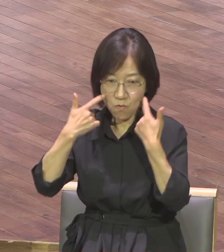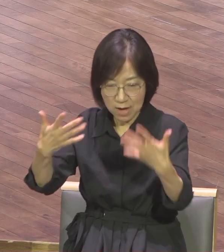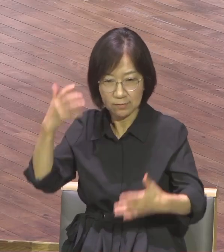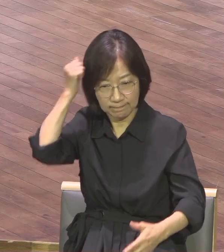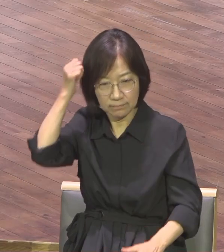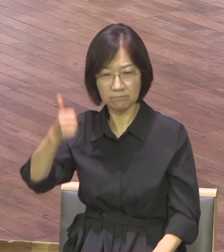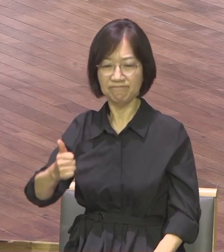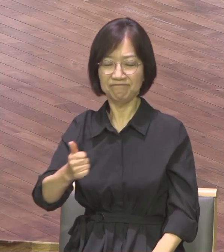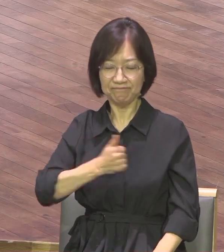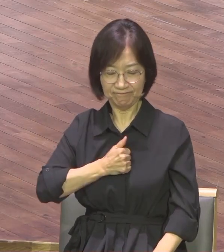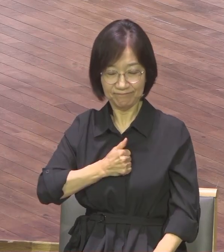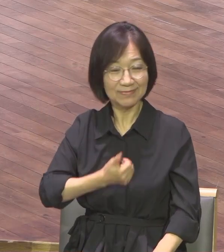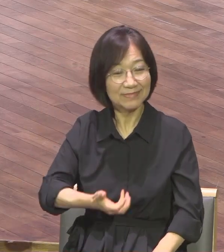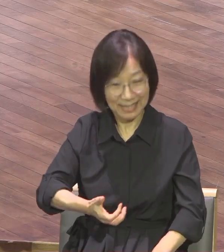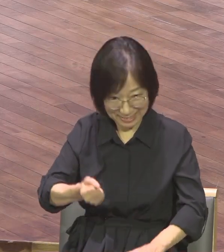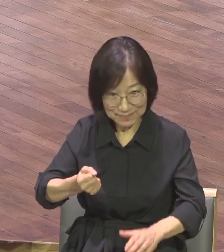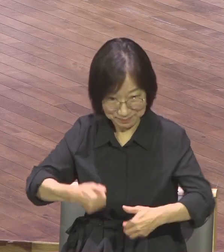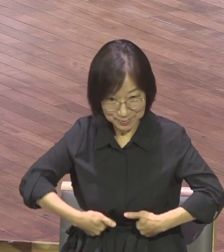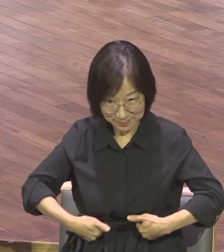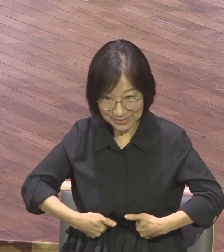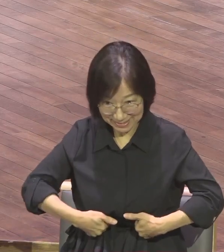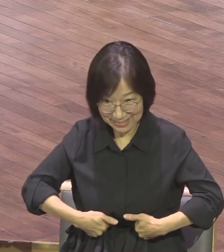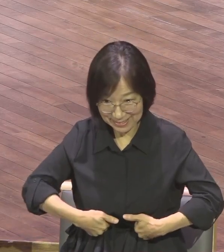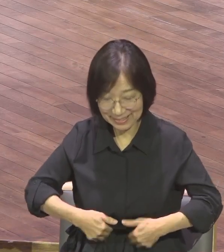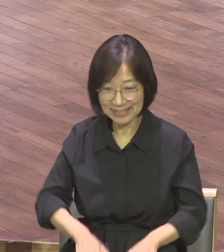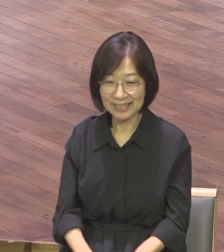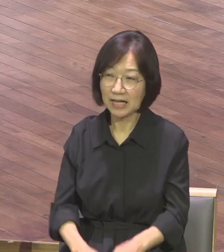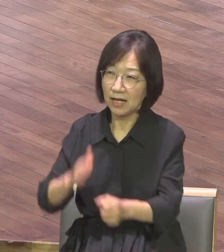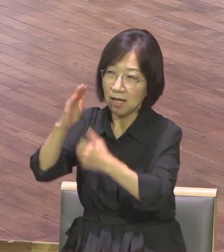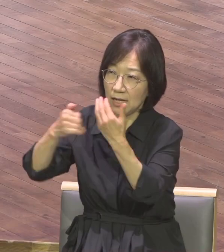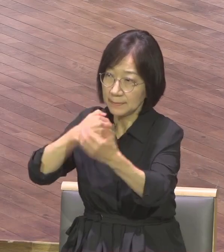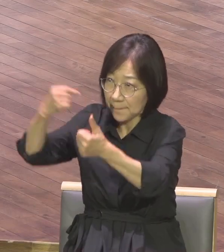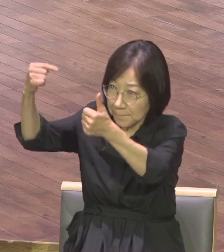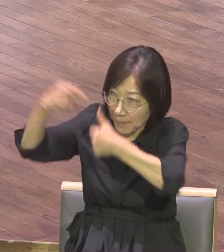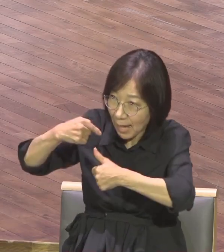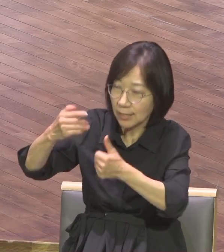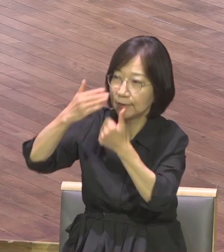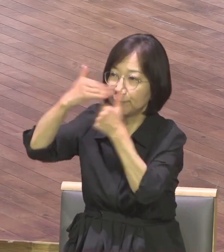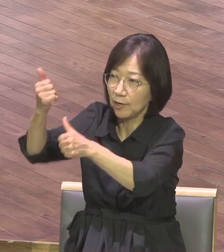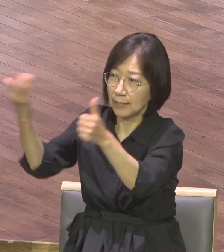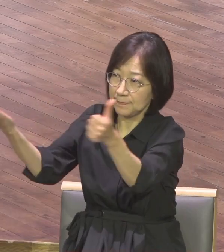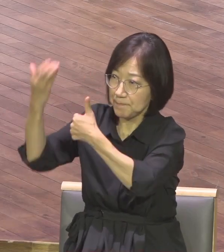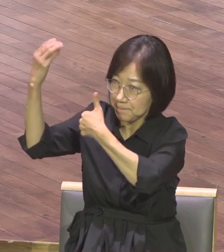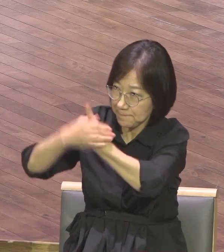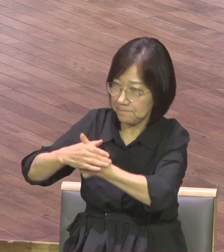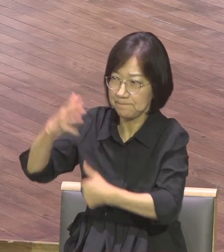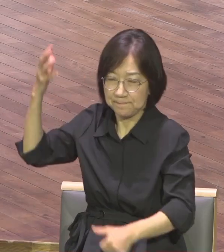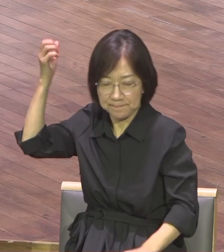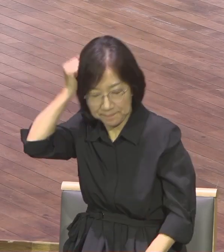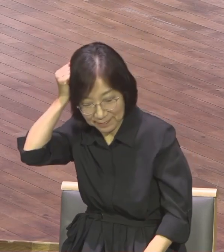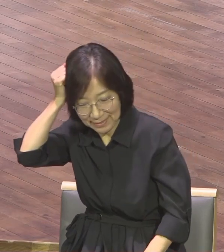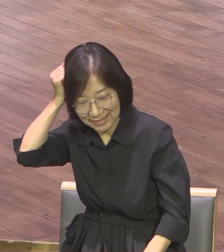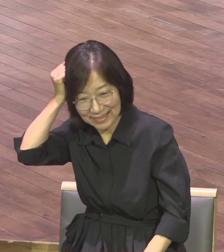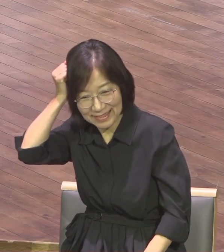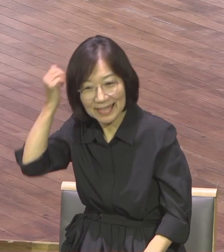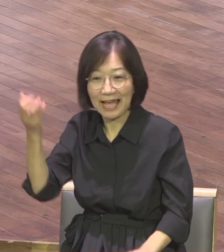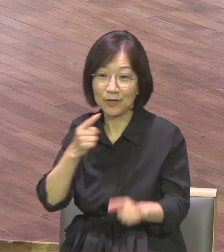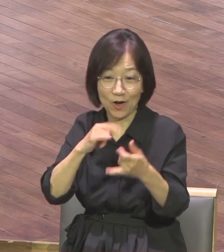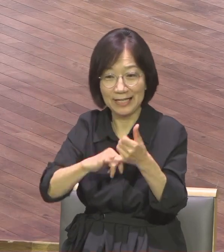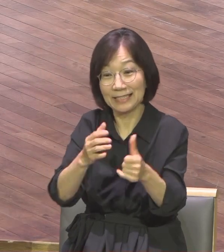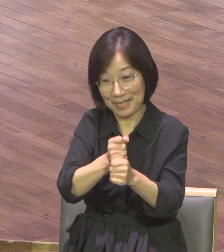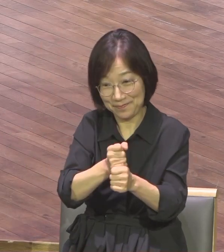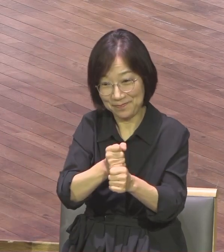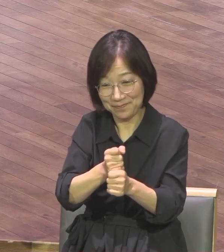아멘. 그래서요, 여러분 분명한 이 천명, 소명, 사명 이 의식을 가지고 언제나 도전해야 됩니다. 같이